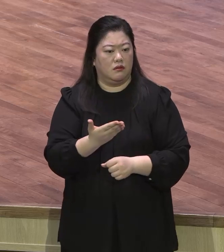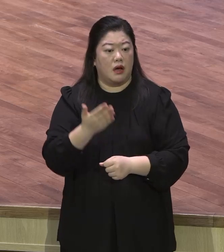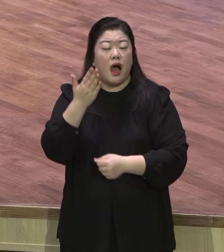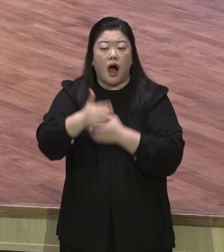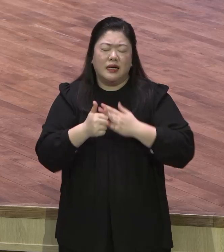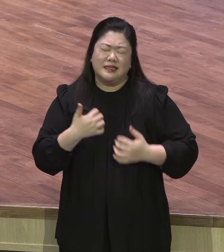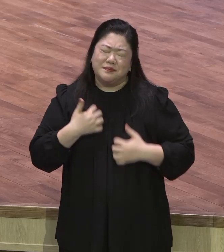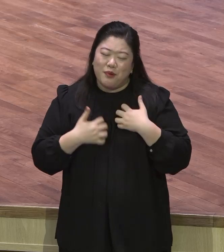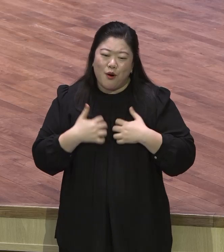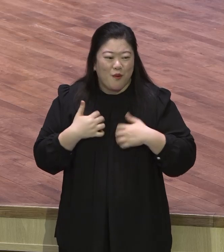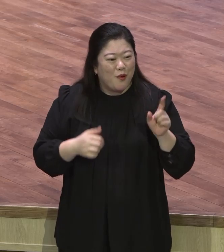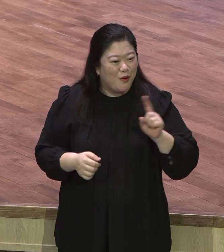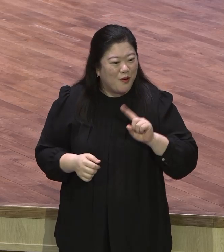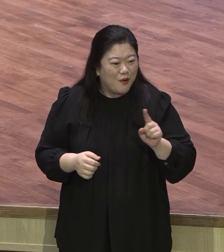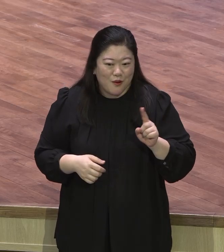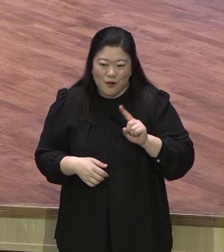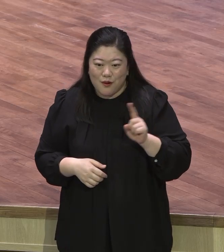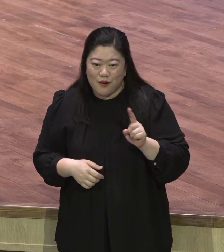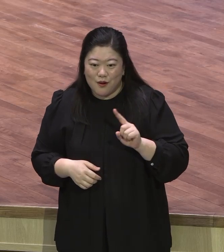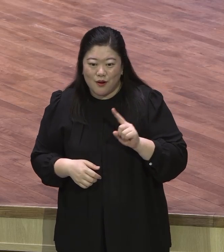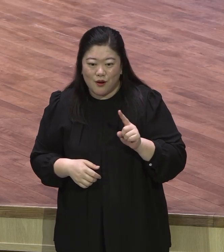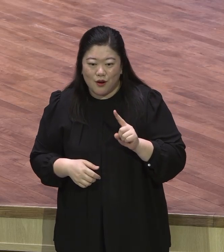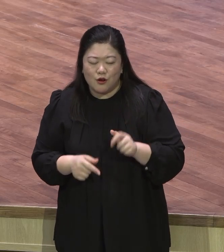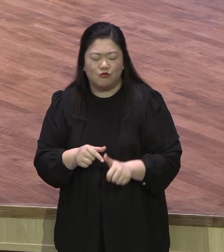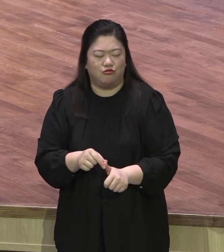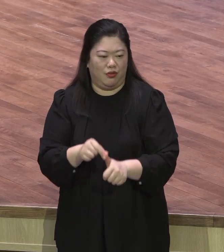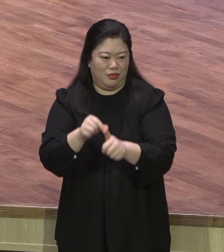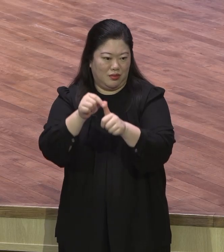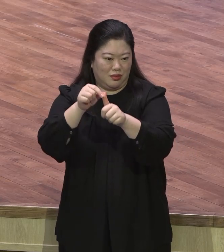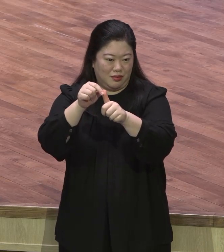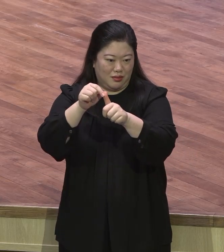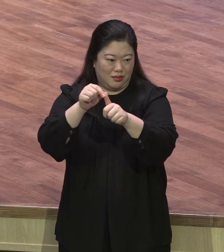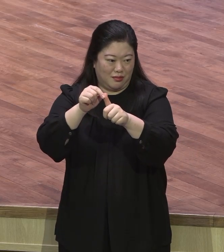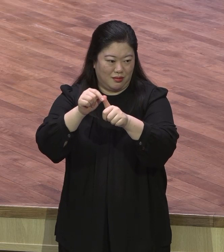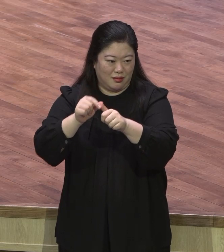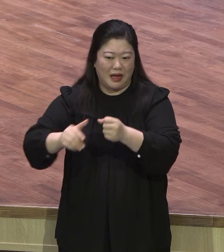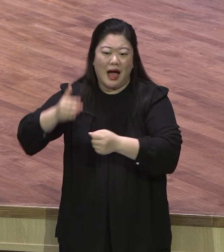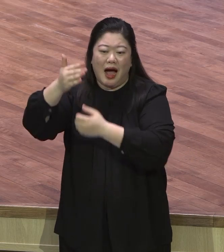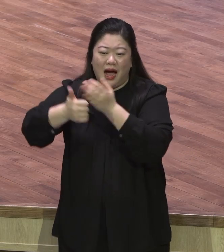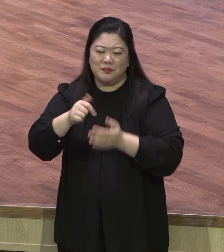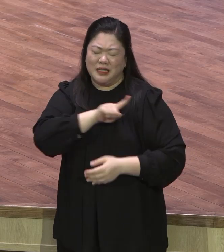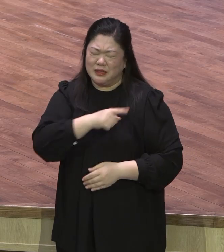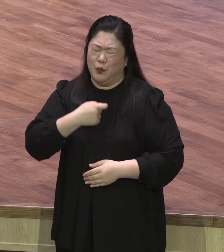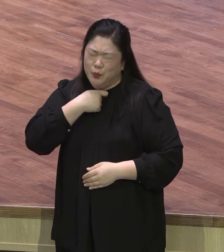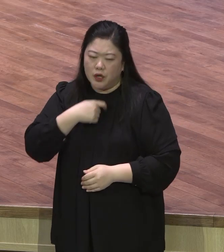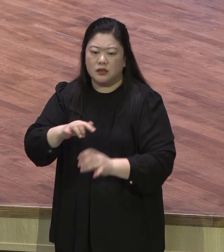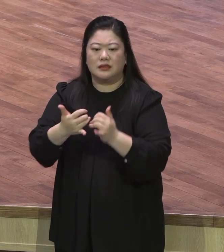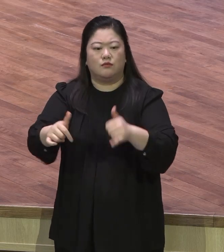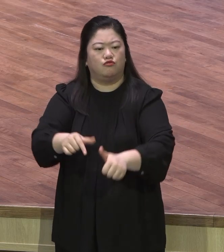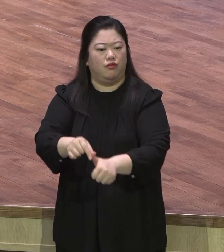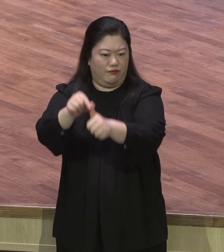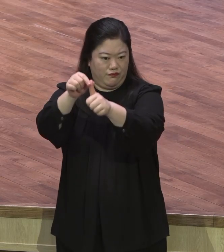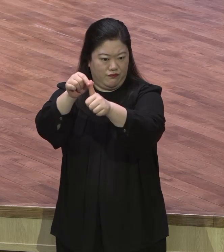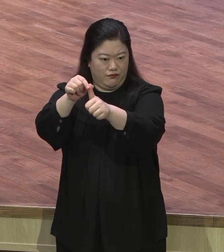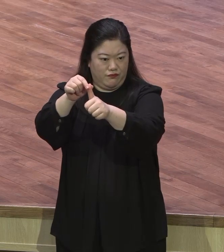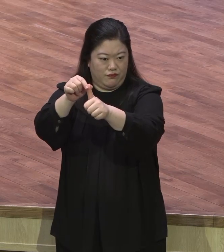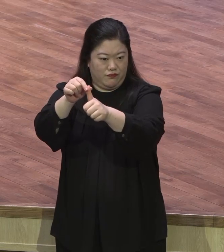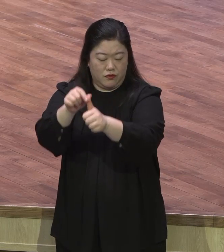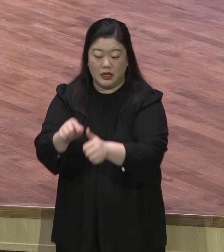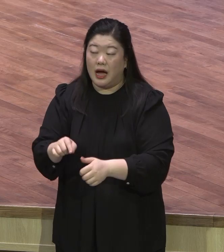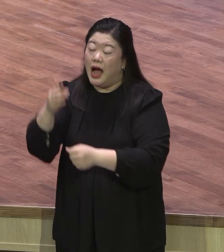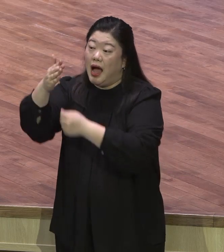하나님의 계획이요 인간을 구원하기 위한 예수님께서도 요한복음 6장 38절 39절에 하나님의 뜻을 이루기 위해서